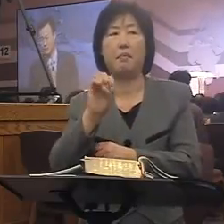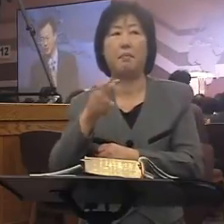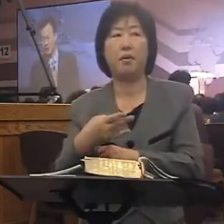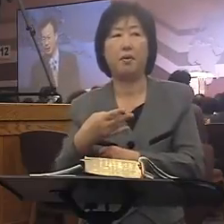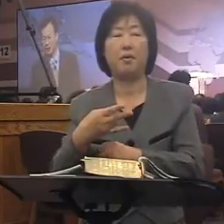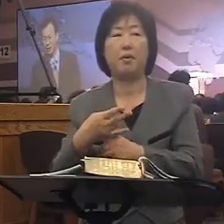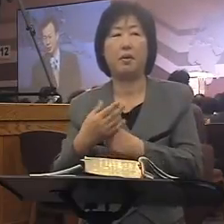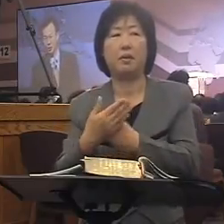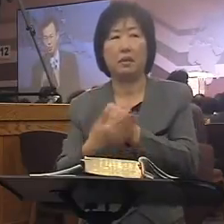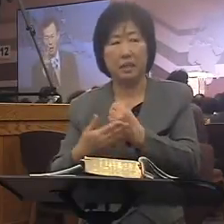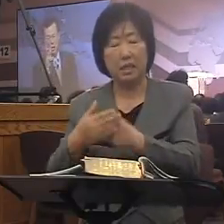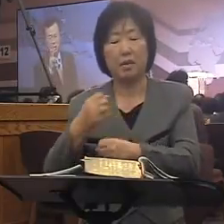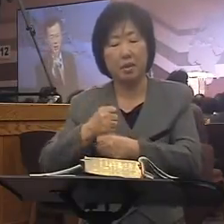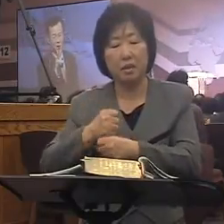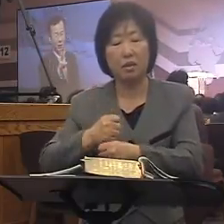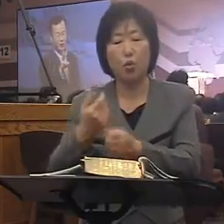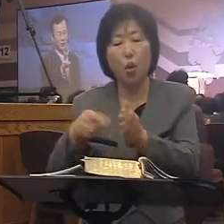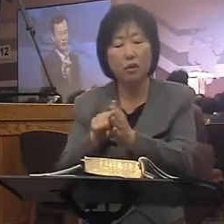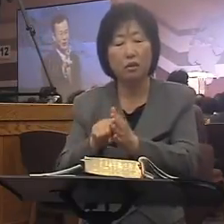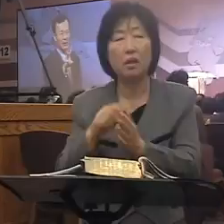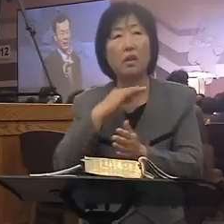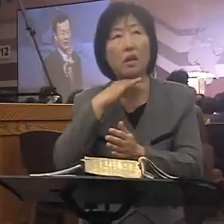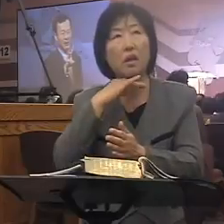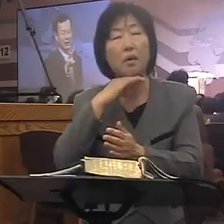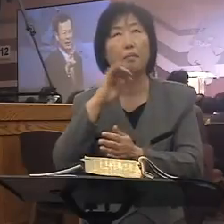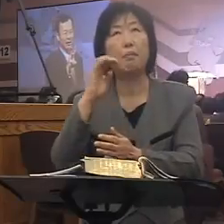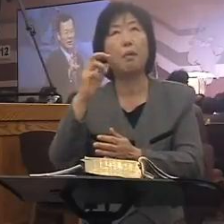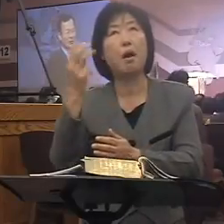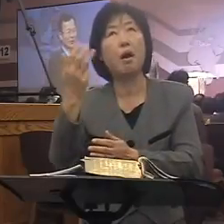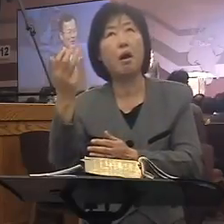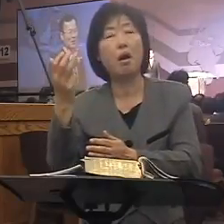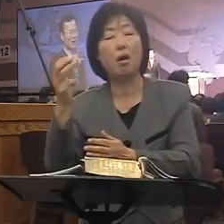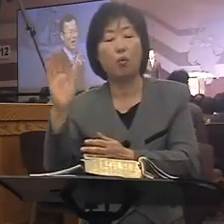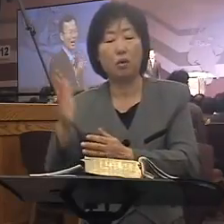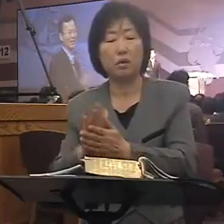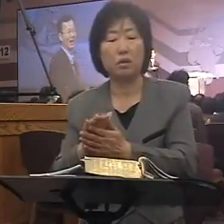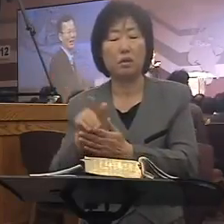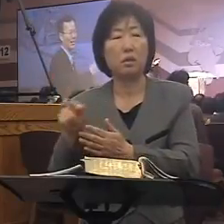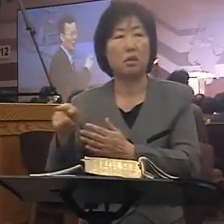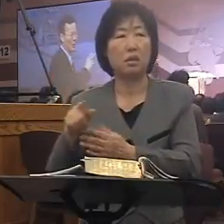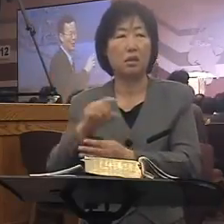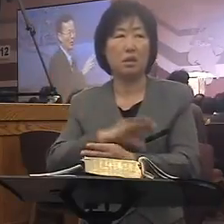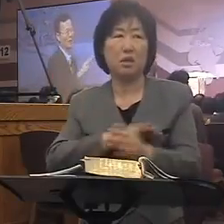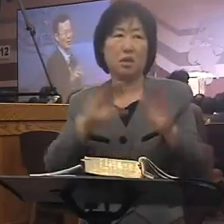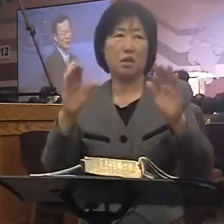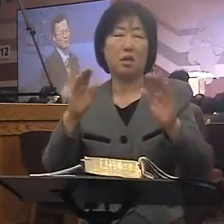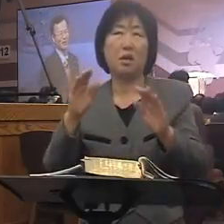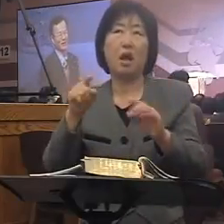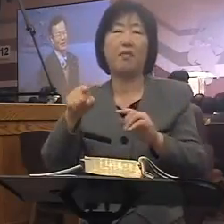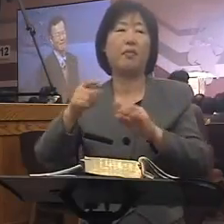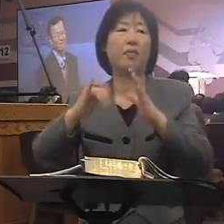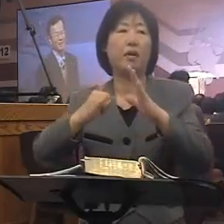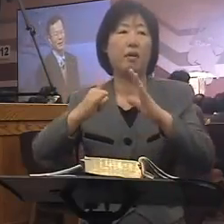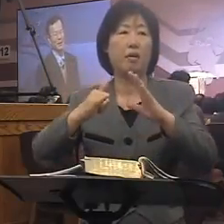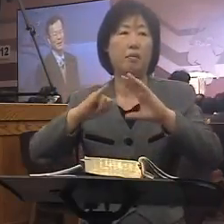하세요. 그러면서 80이 되었을 때 그를 들어서 한 나라의 지도자로